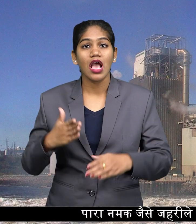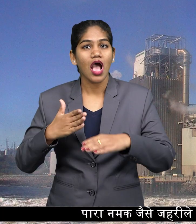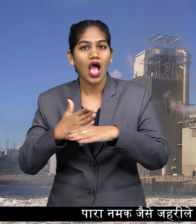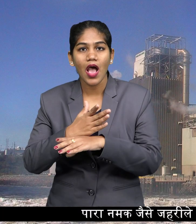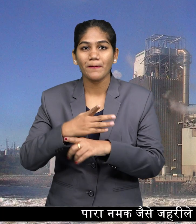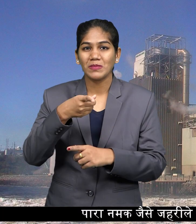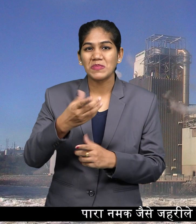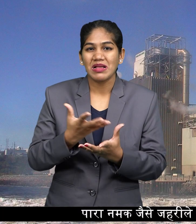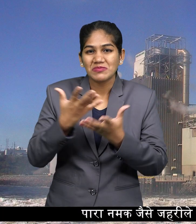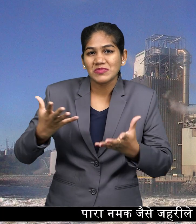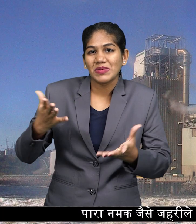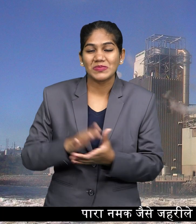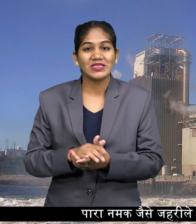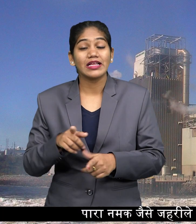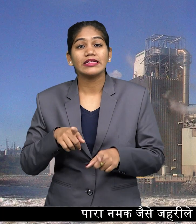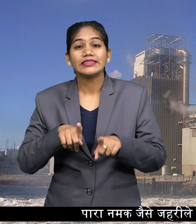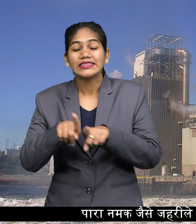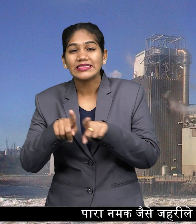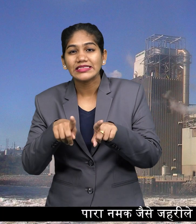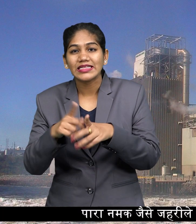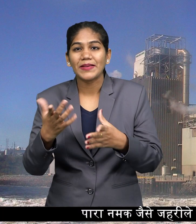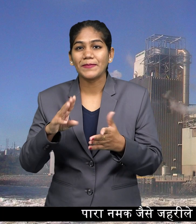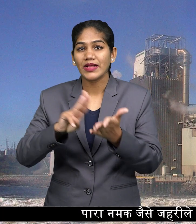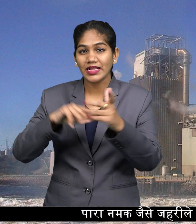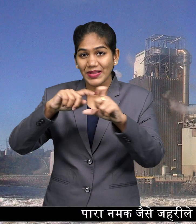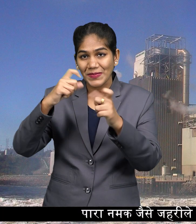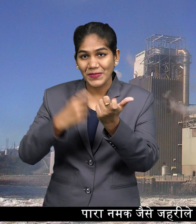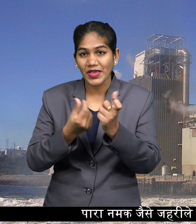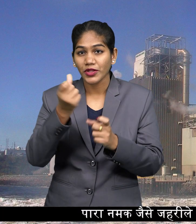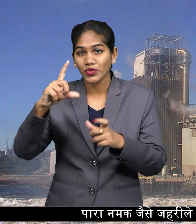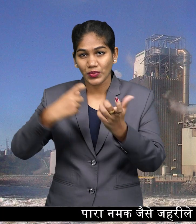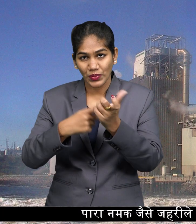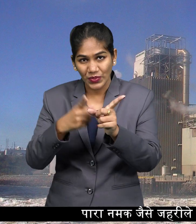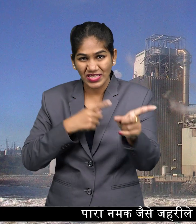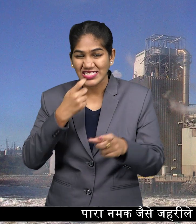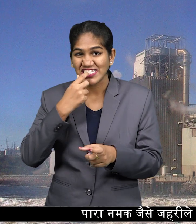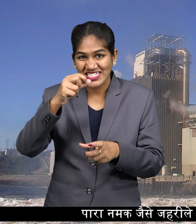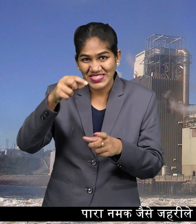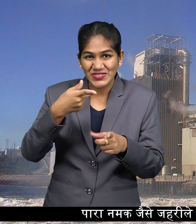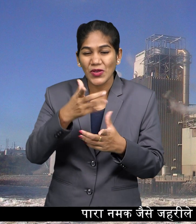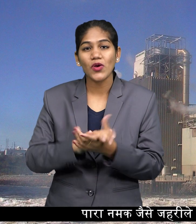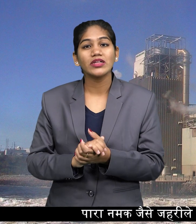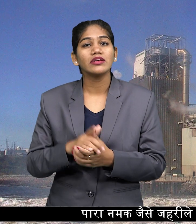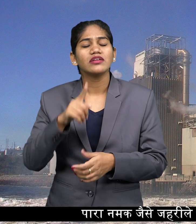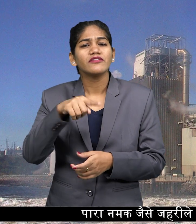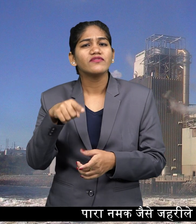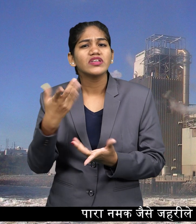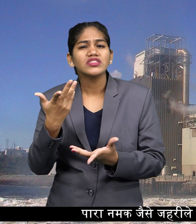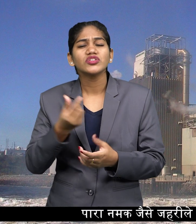नमक जैसे जहरीले पदार्थ को कागज उद्योग द्वारा उपयोग किए जाते हैं।